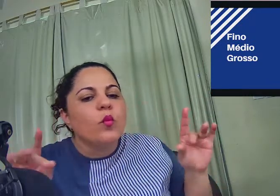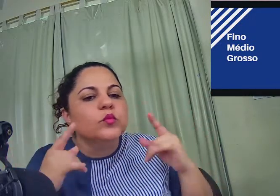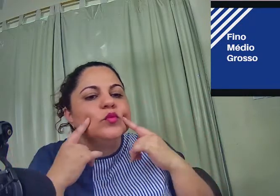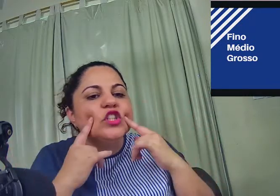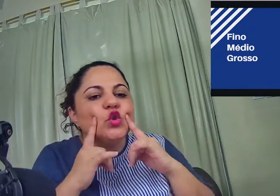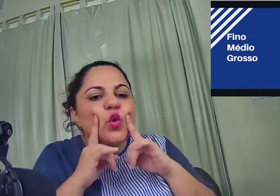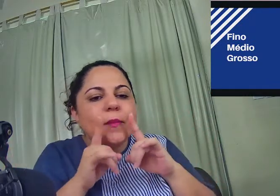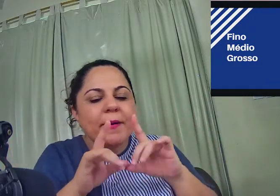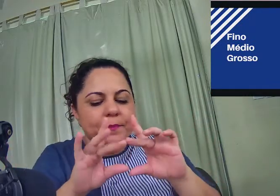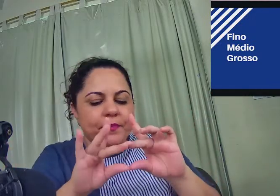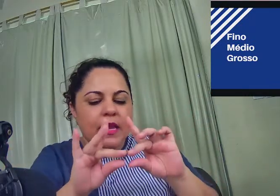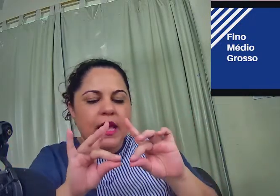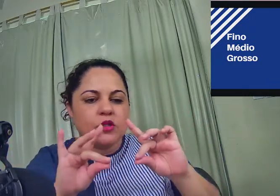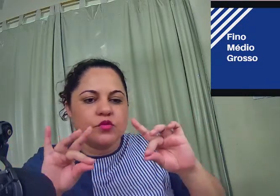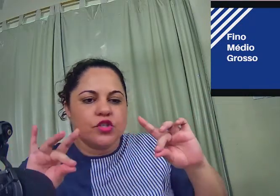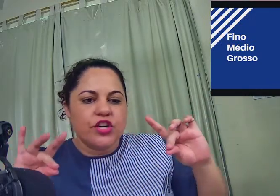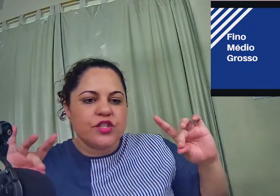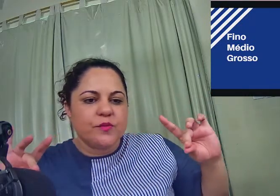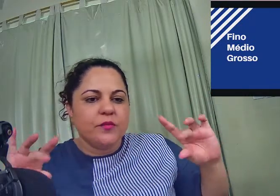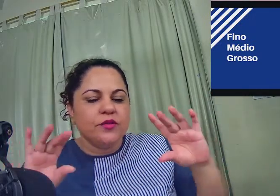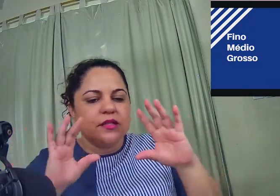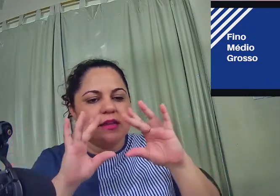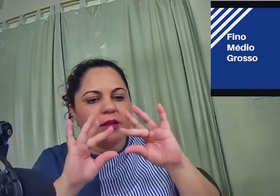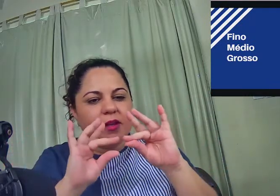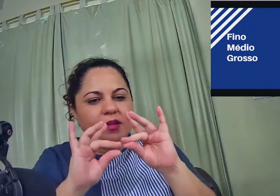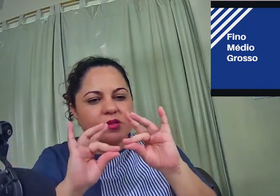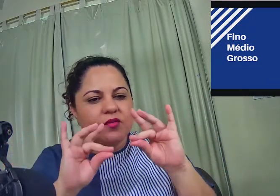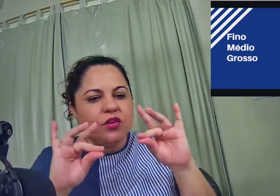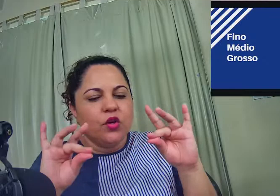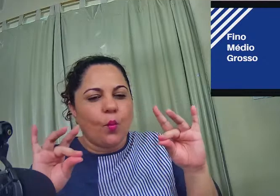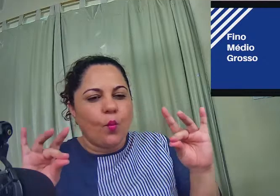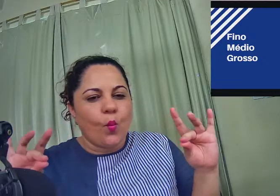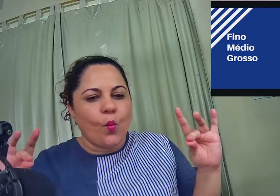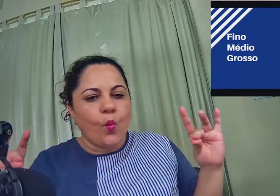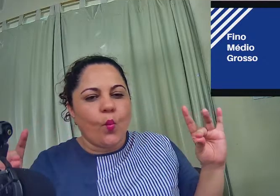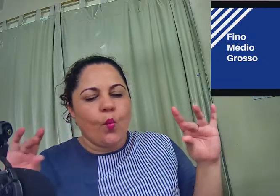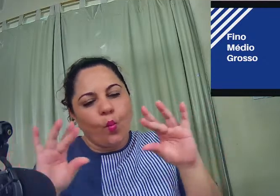Você chupa as bochechas para mostrar também que está fininho.